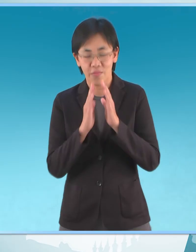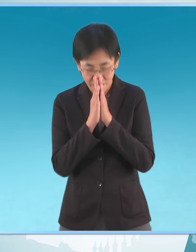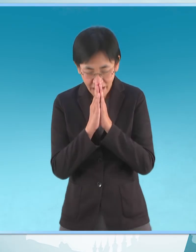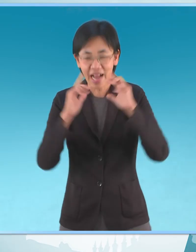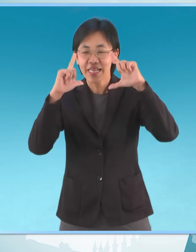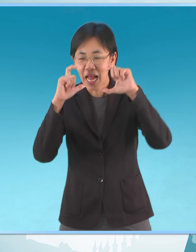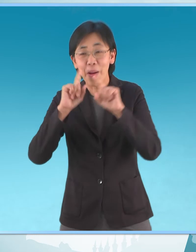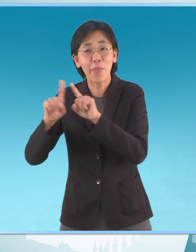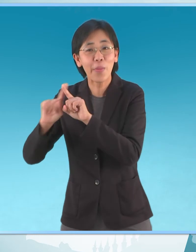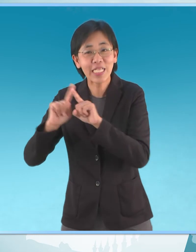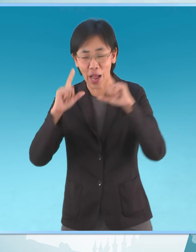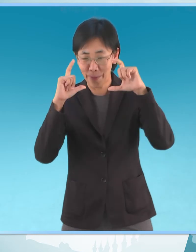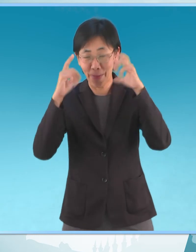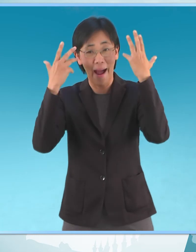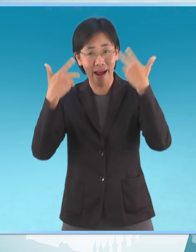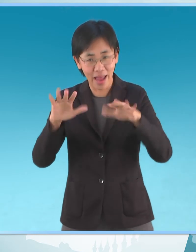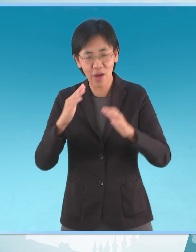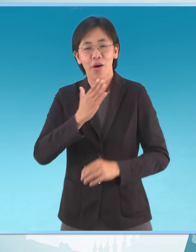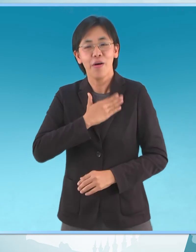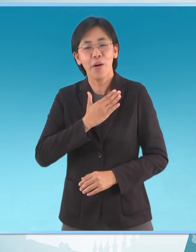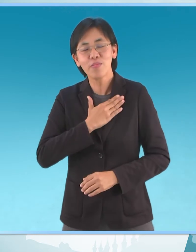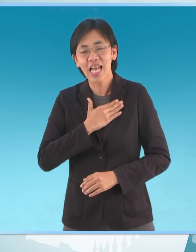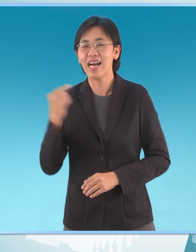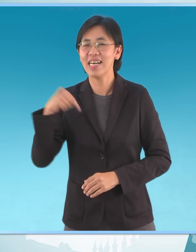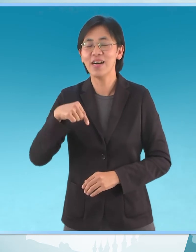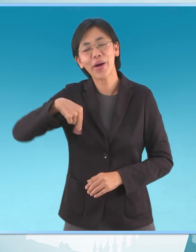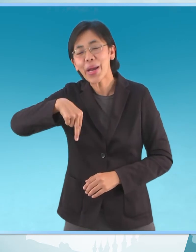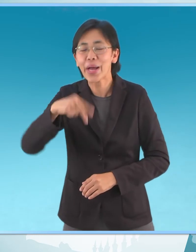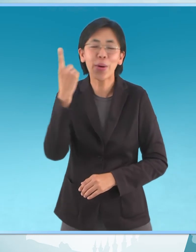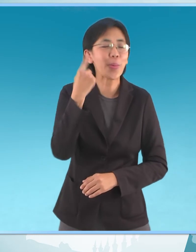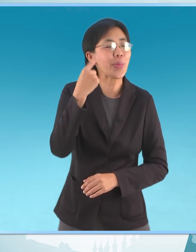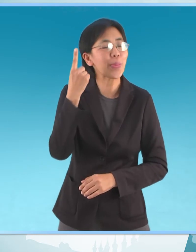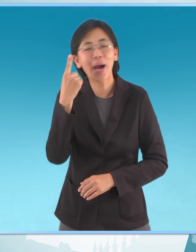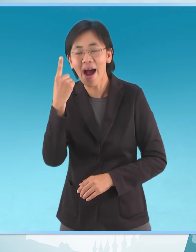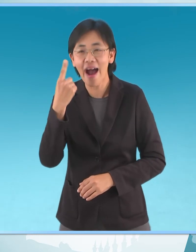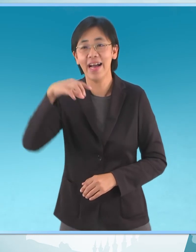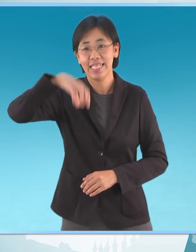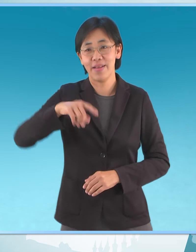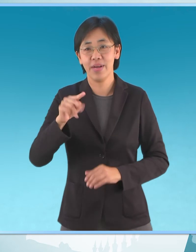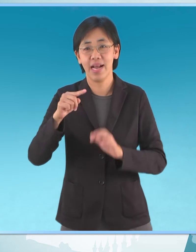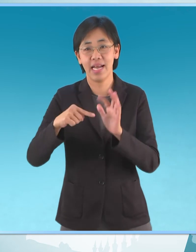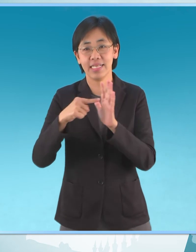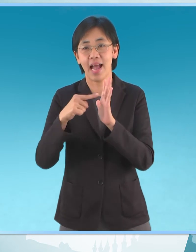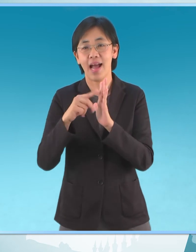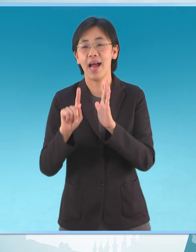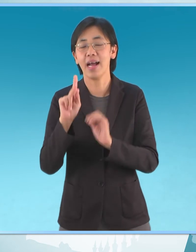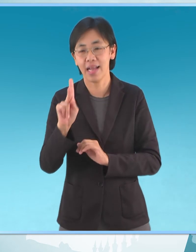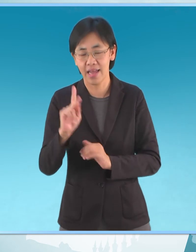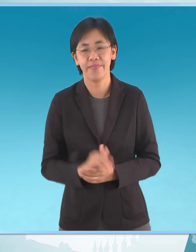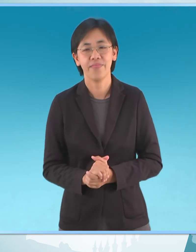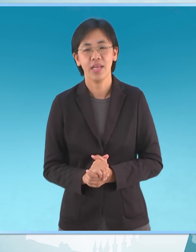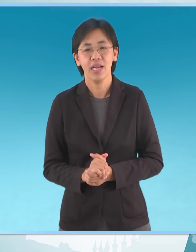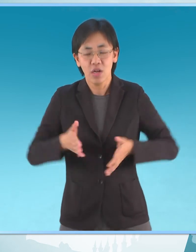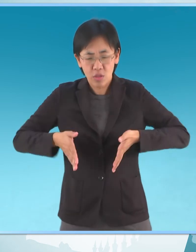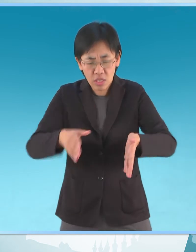หลังจากไหว้พระและถ่ายภาพความประทับใจมาได้หลายต่อหลายรูปแล้วนะครับตอนนี้ผมพาเพื่อนๆกลับมาเดินเล่นในตัวเมืองท่าแขกอีกครั้งหนึ่งนะครับสัง